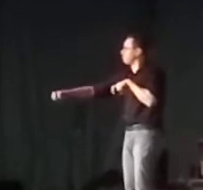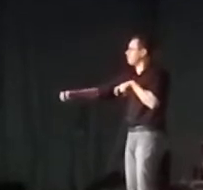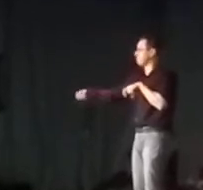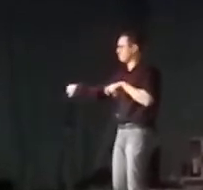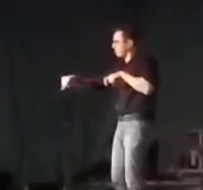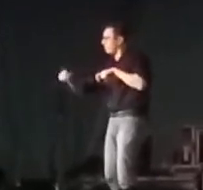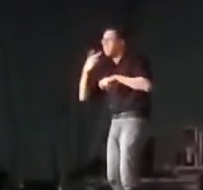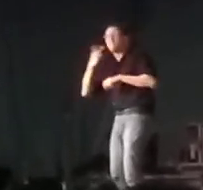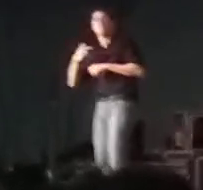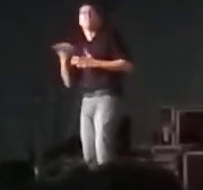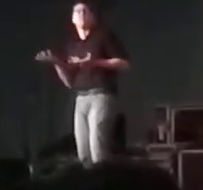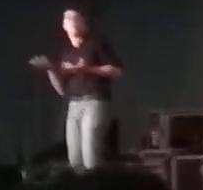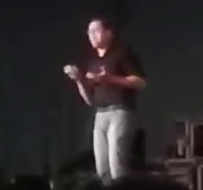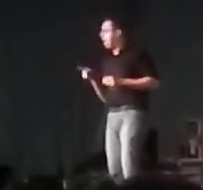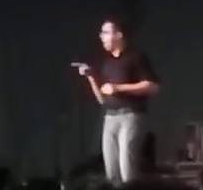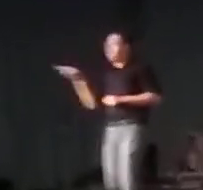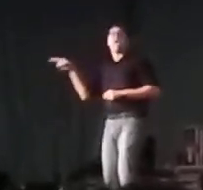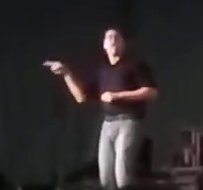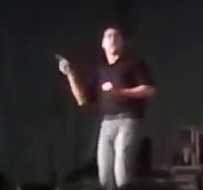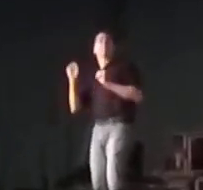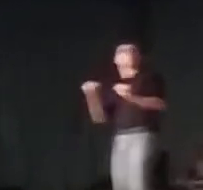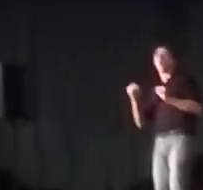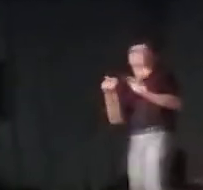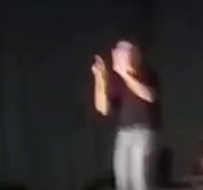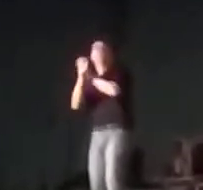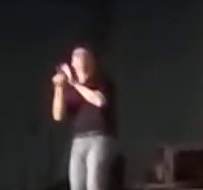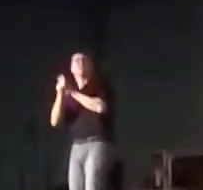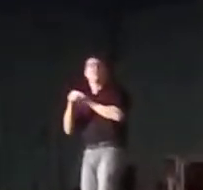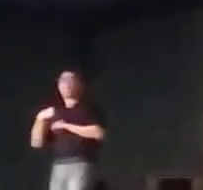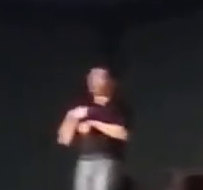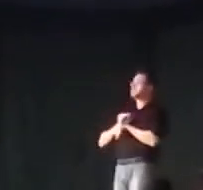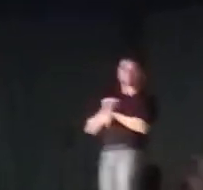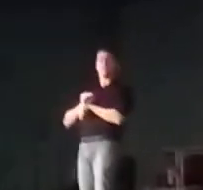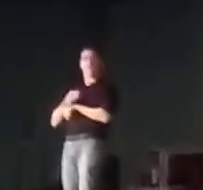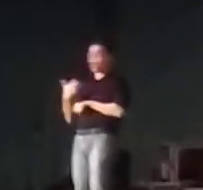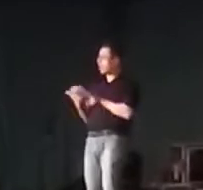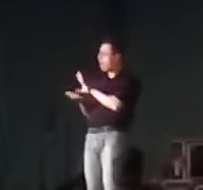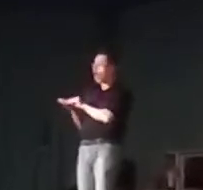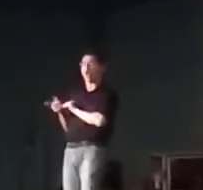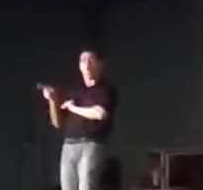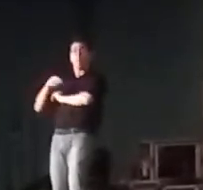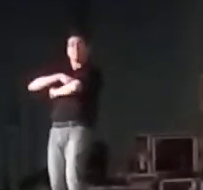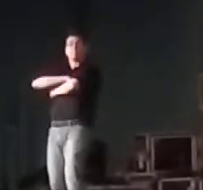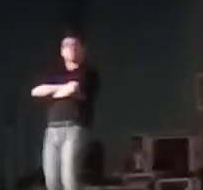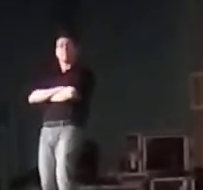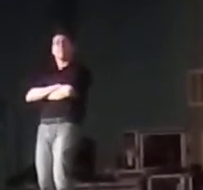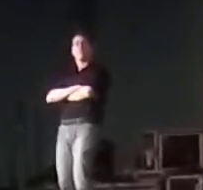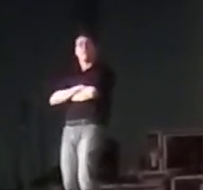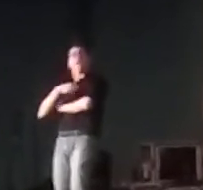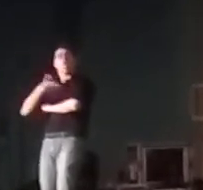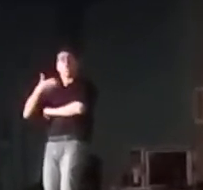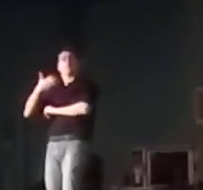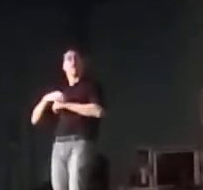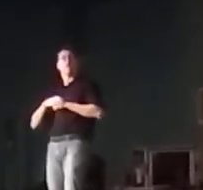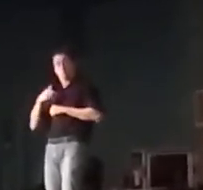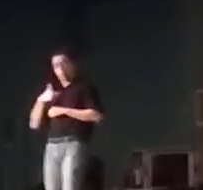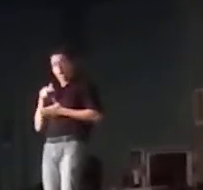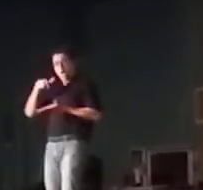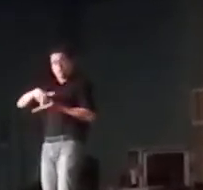esperando senha? O que eu quero fazer, o que ela faz também. Então, quero senha também. Quero estar